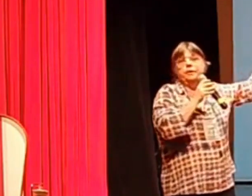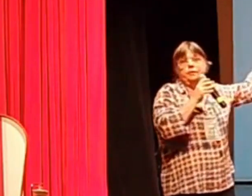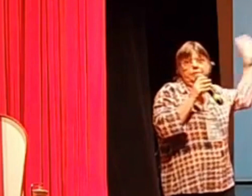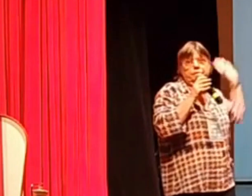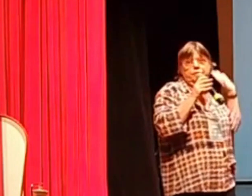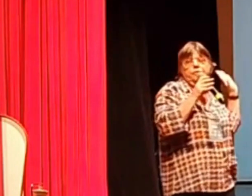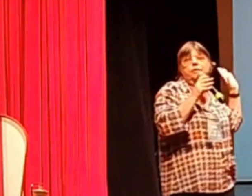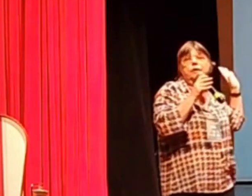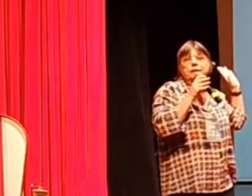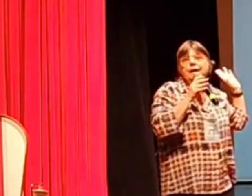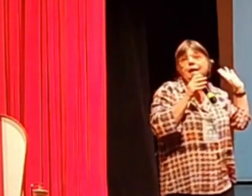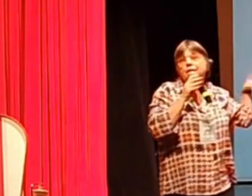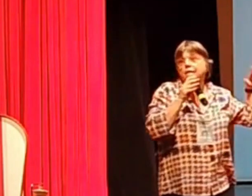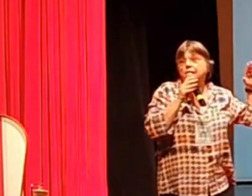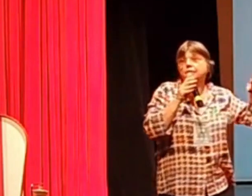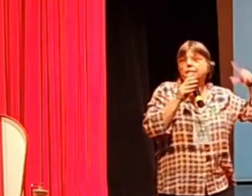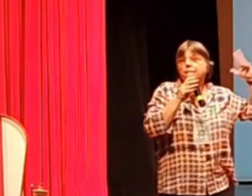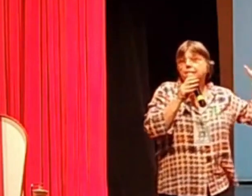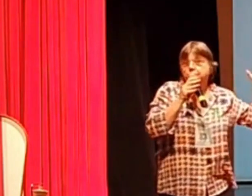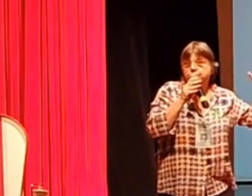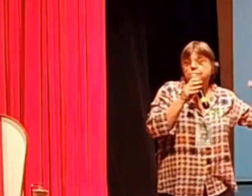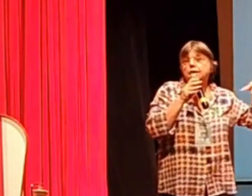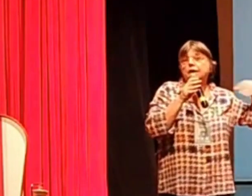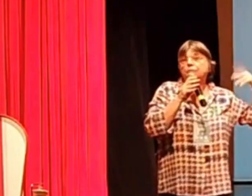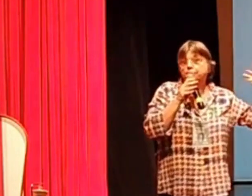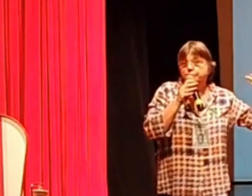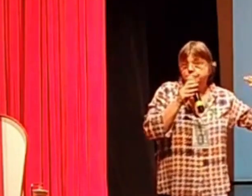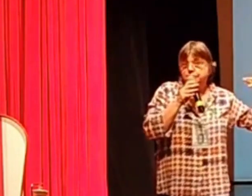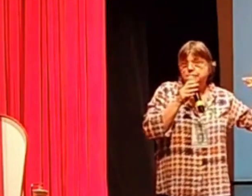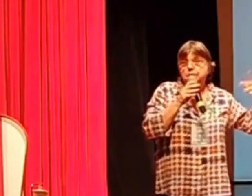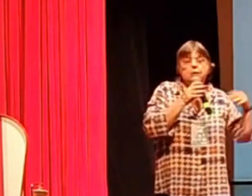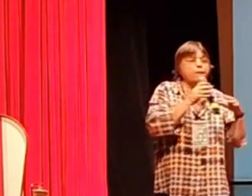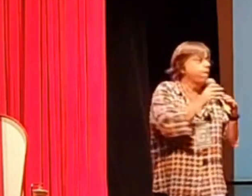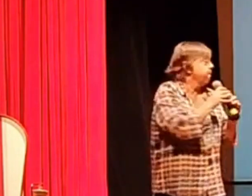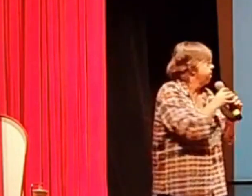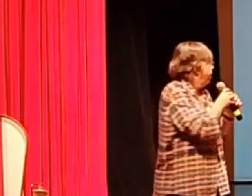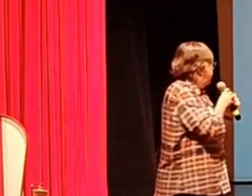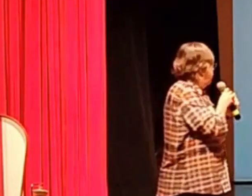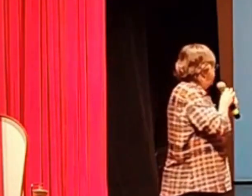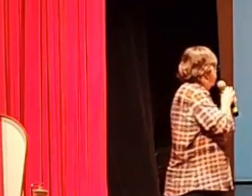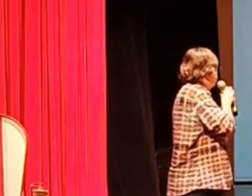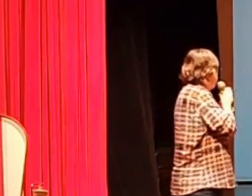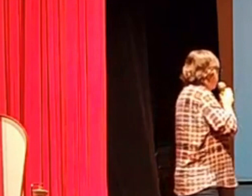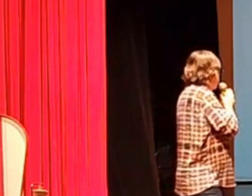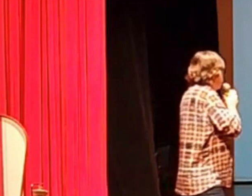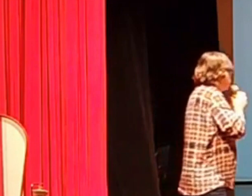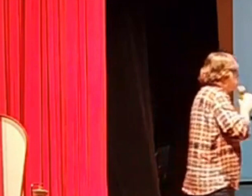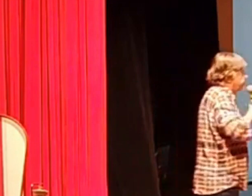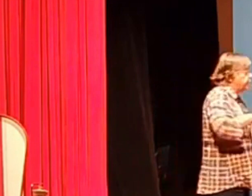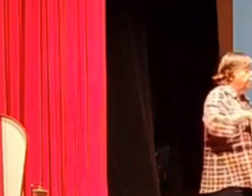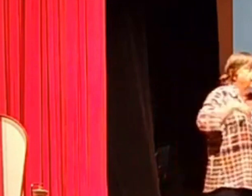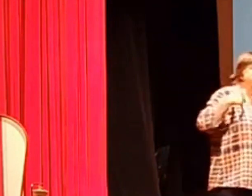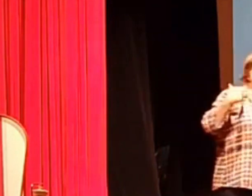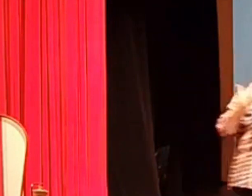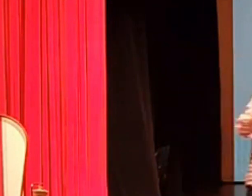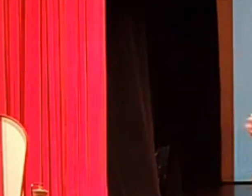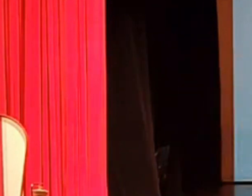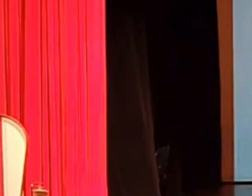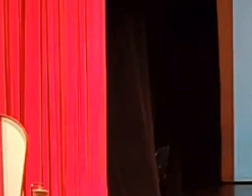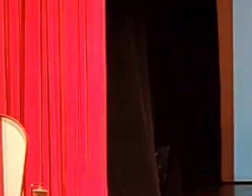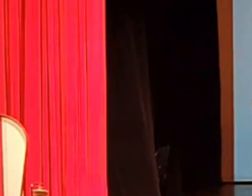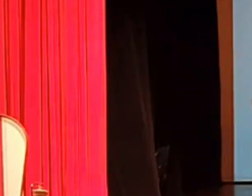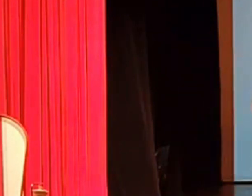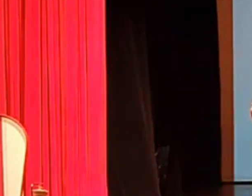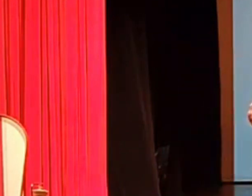23% poderia ser reduzido, né, a 3%, a menos, né, a 1%. E aí, quando a